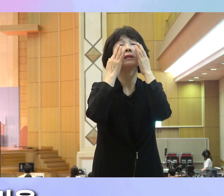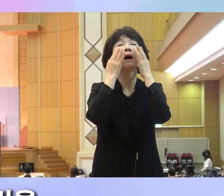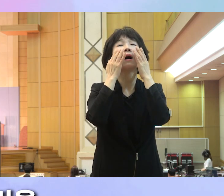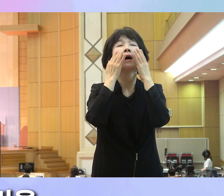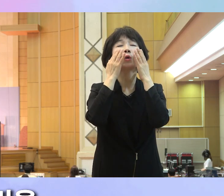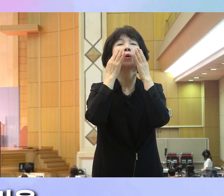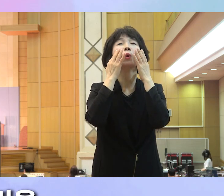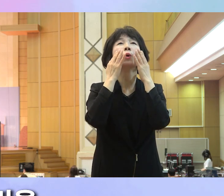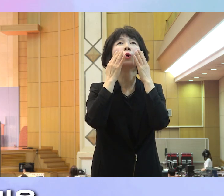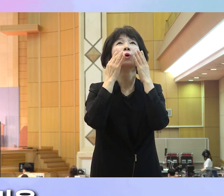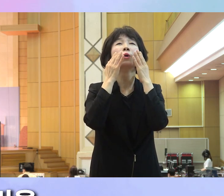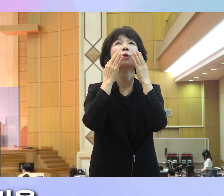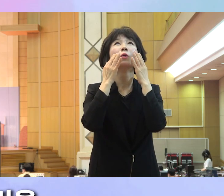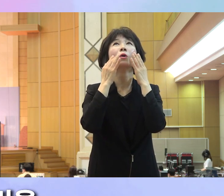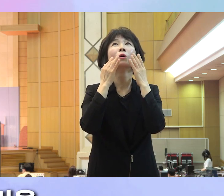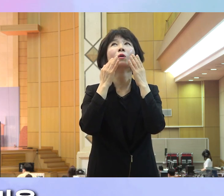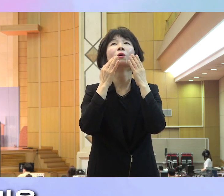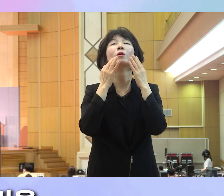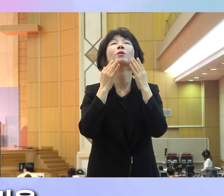눈물이